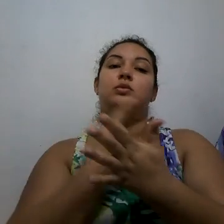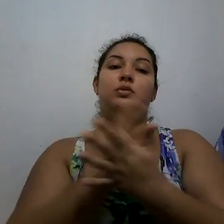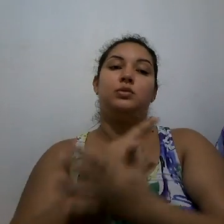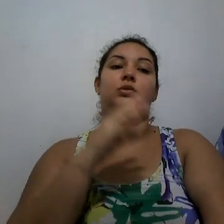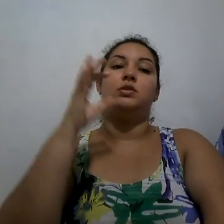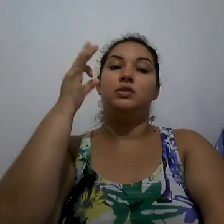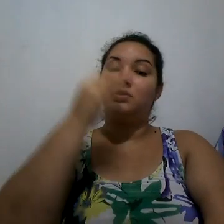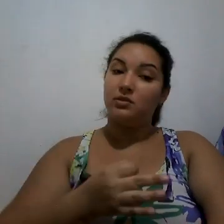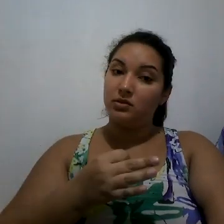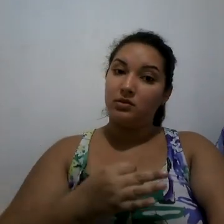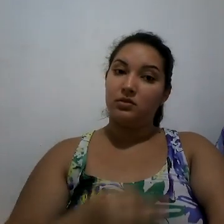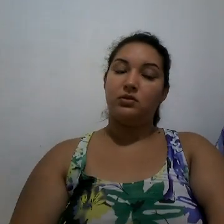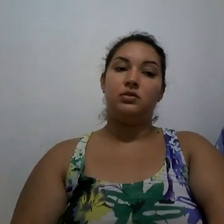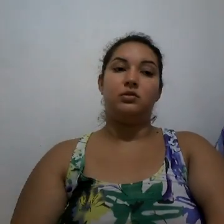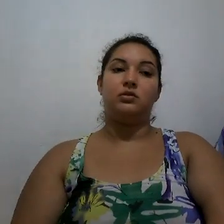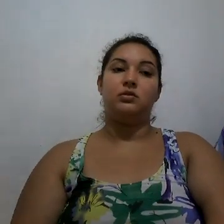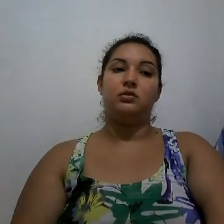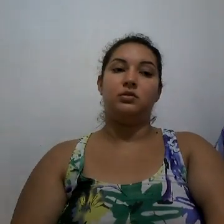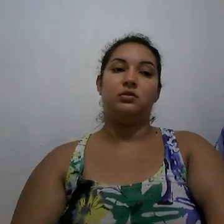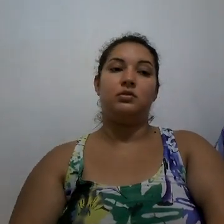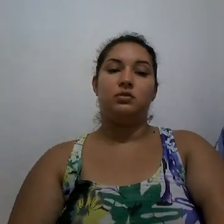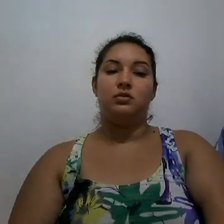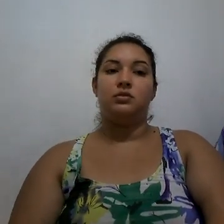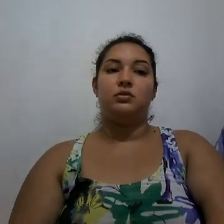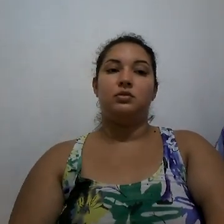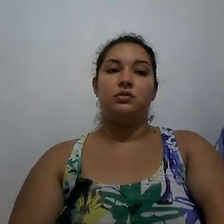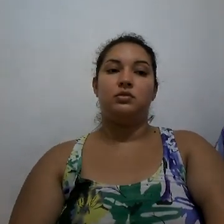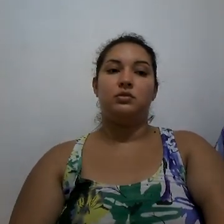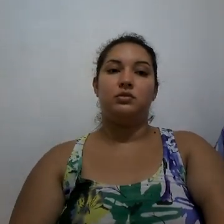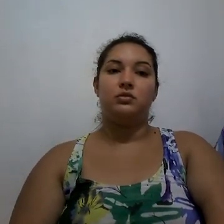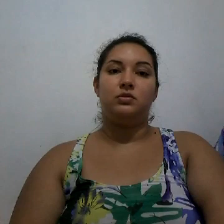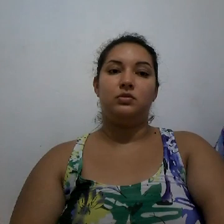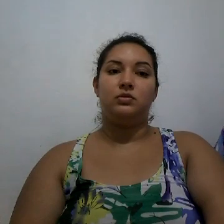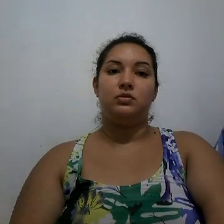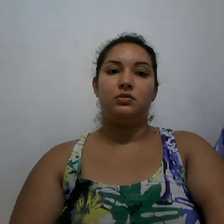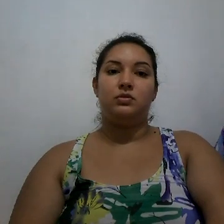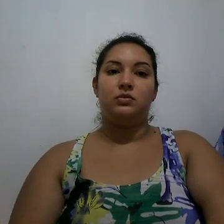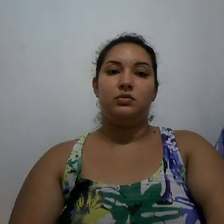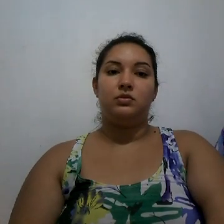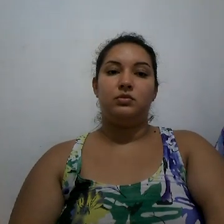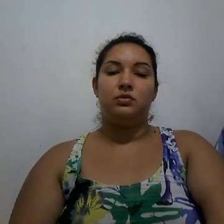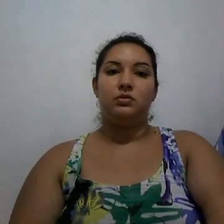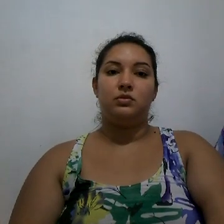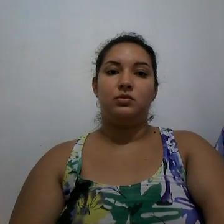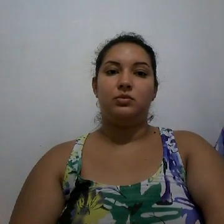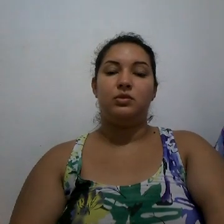incertezas, ok? Então, a gente sempre tem que lidar com isso. Olha aqui, dando um exemplo aqui, que foram